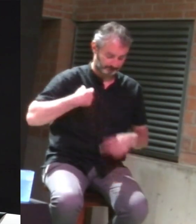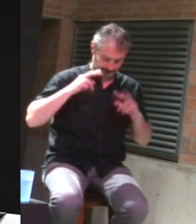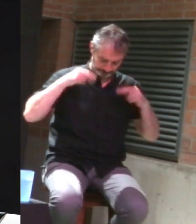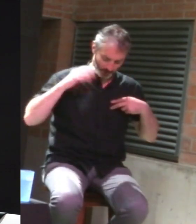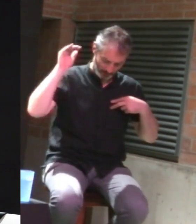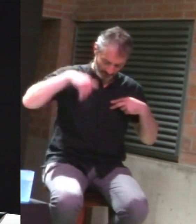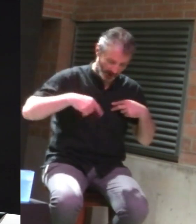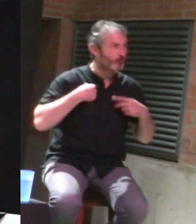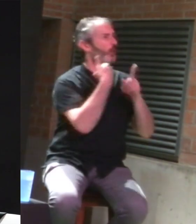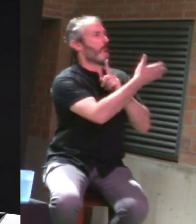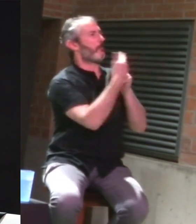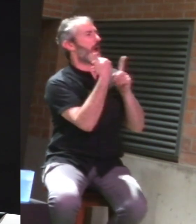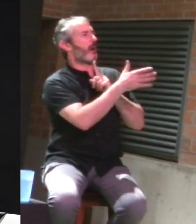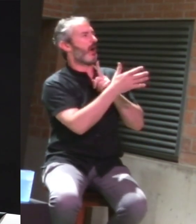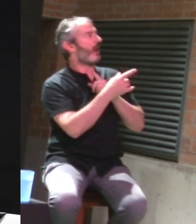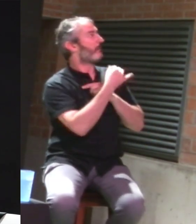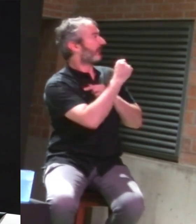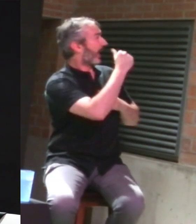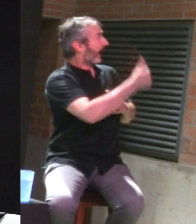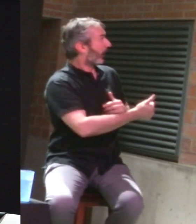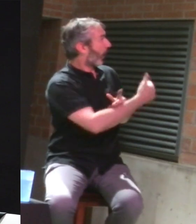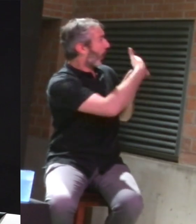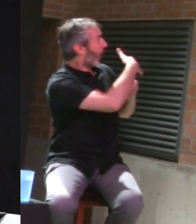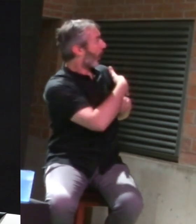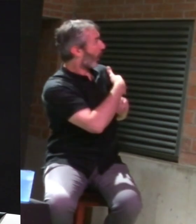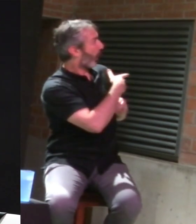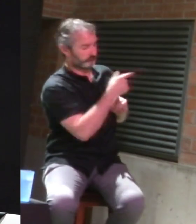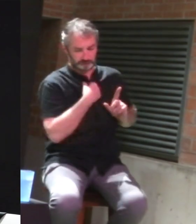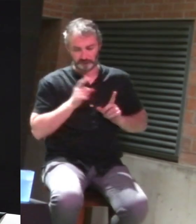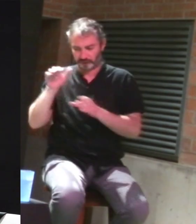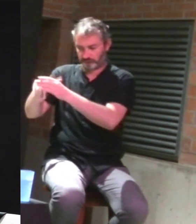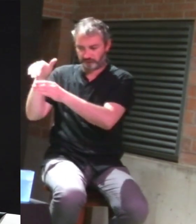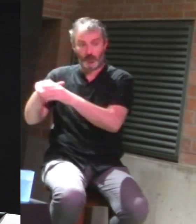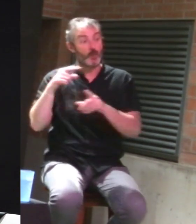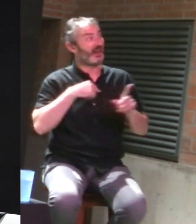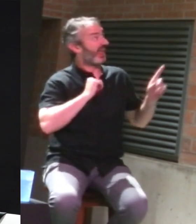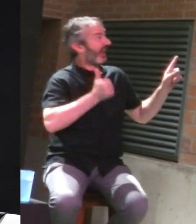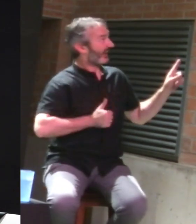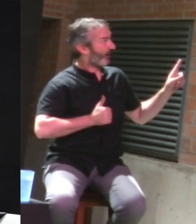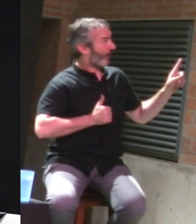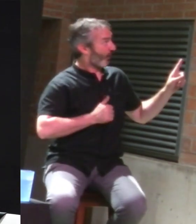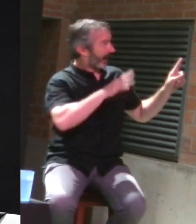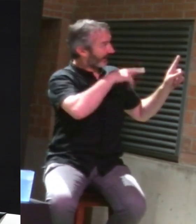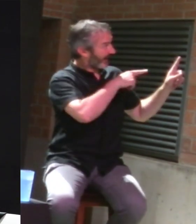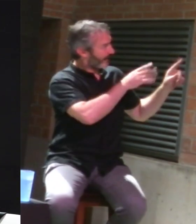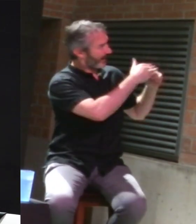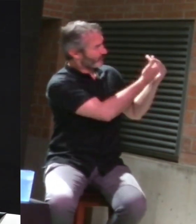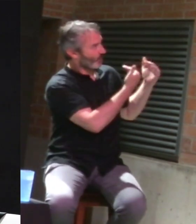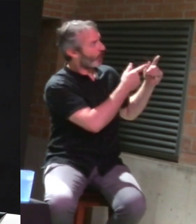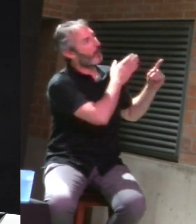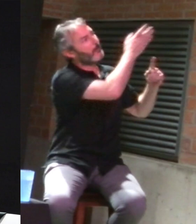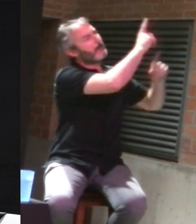maltractada i desconfiava de la burgesia catalana que anava a pactar a Madrid. Vull dir, per això a vegades quan